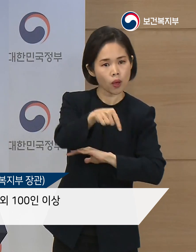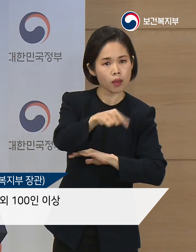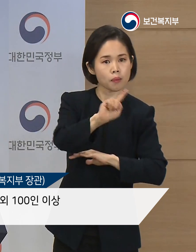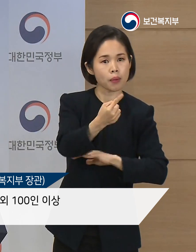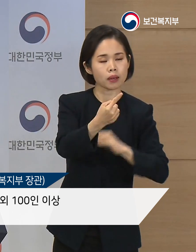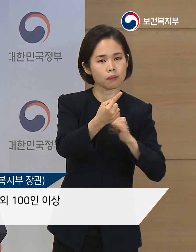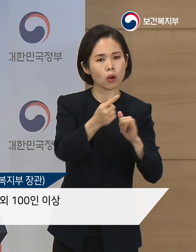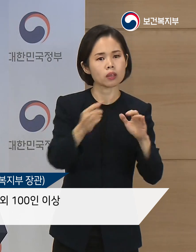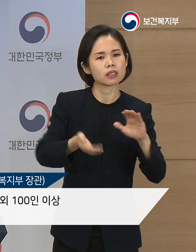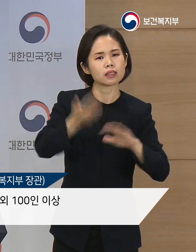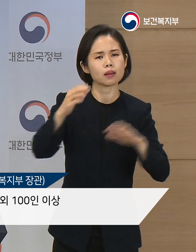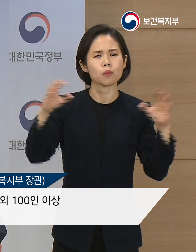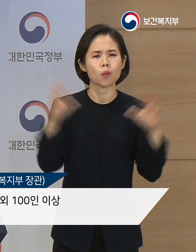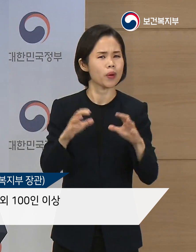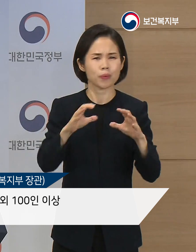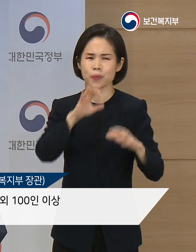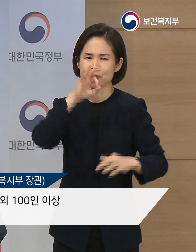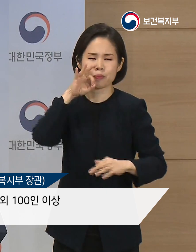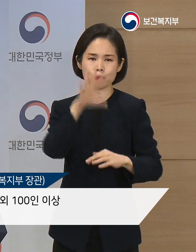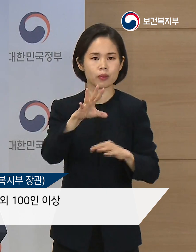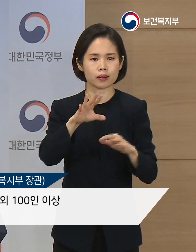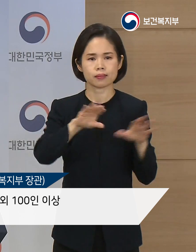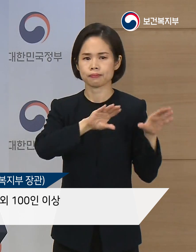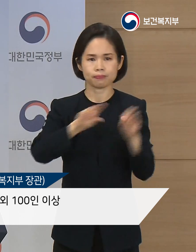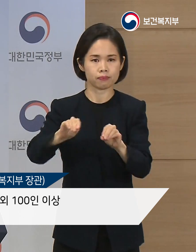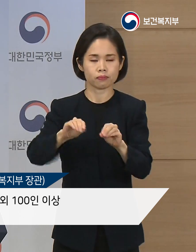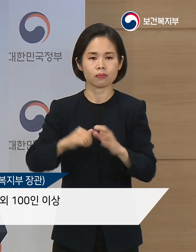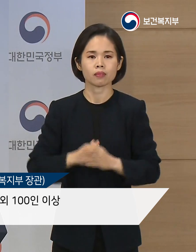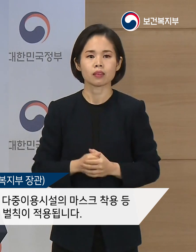이상 집합, 모임, 행사는 금지됩니다.